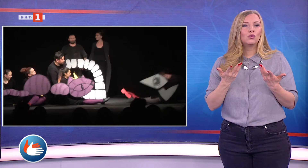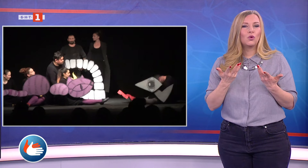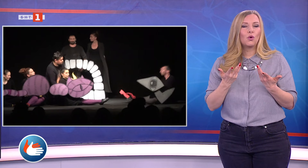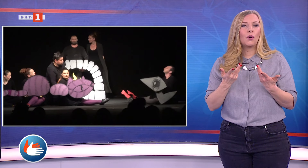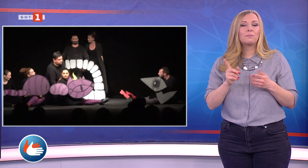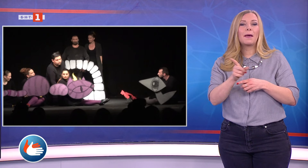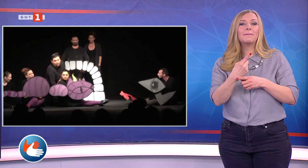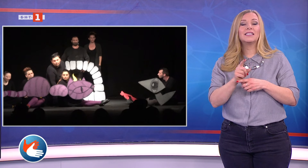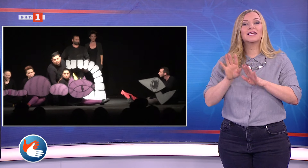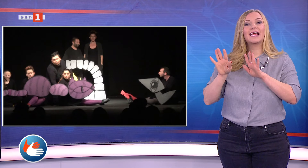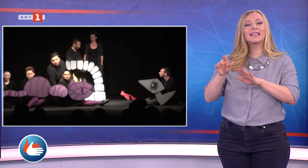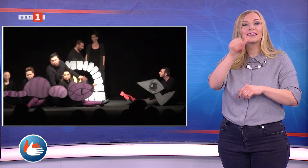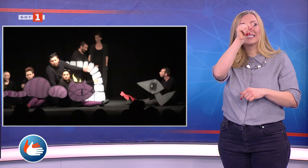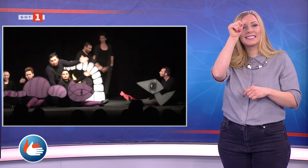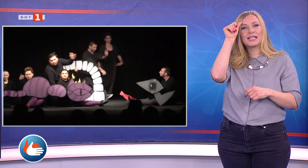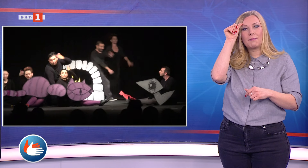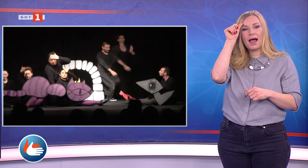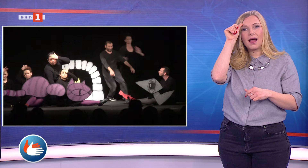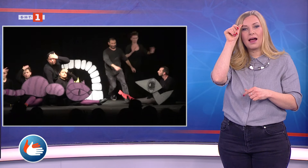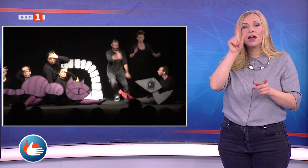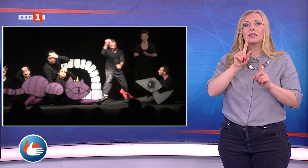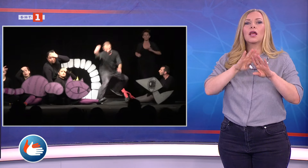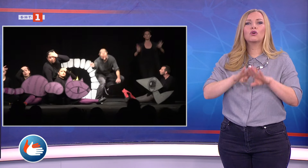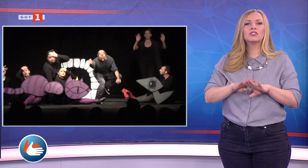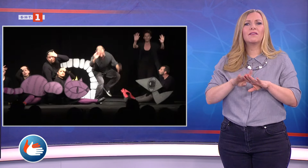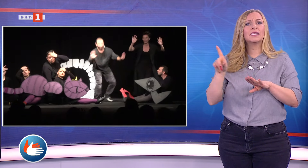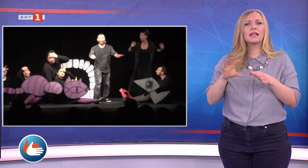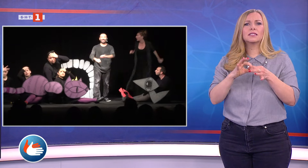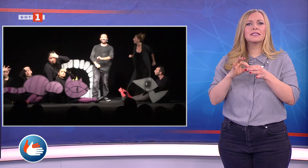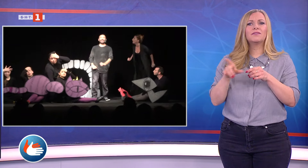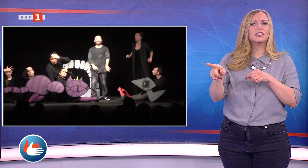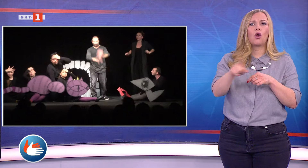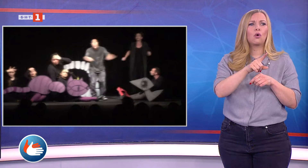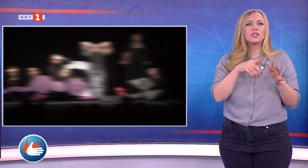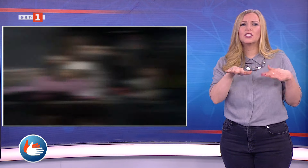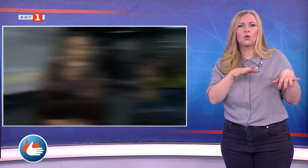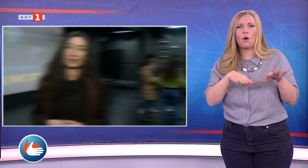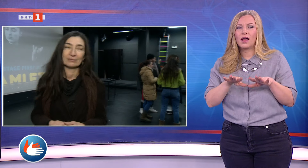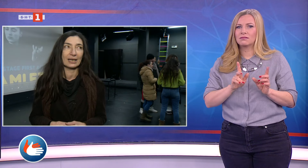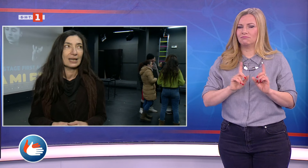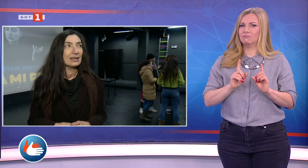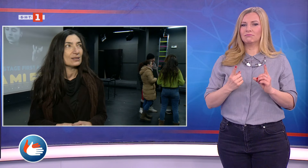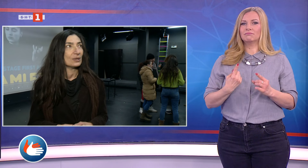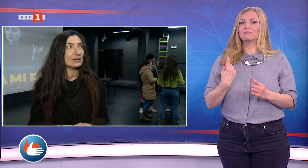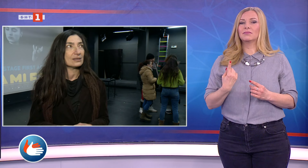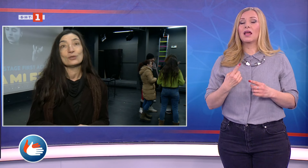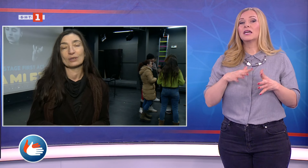на собствената си съдба. Не оставя да зависи от ситуацията, която ситуацията с нищо не